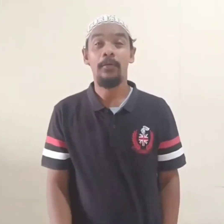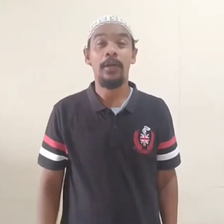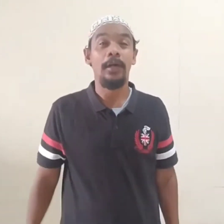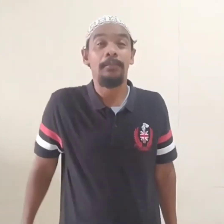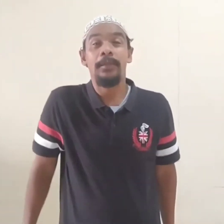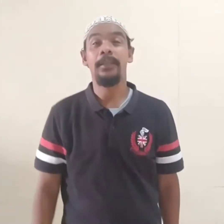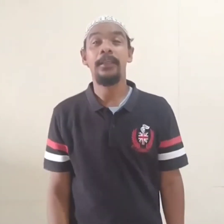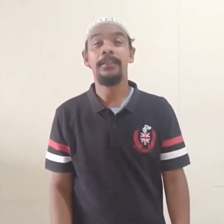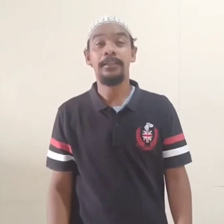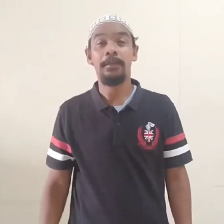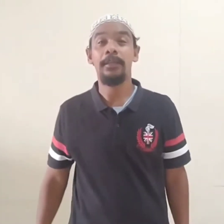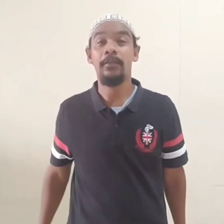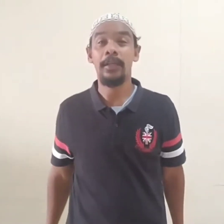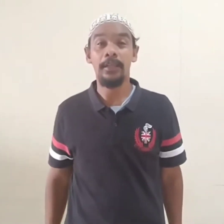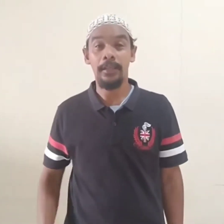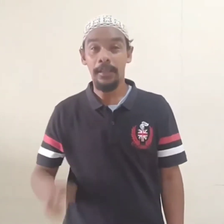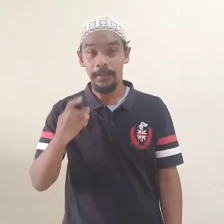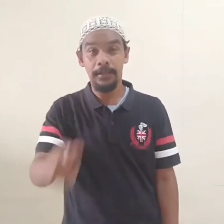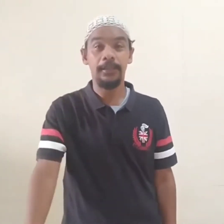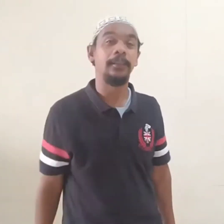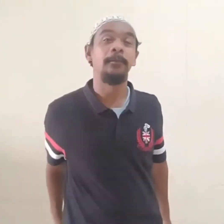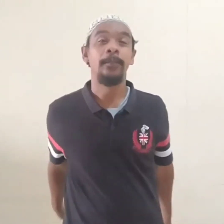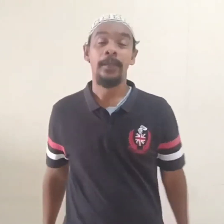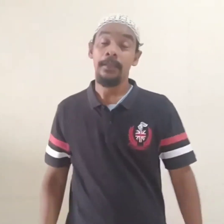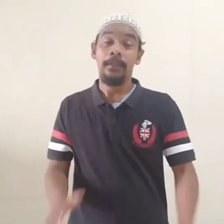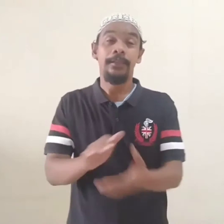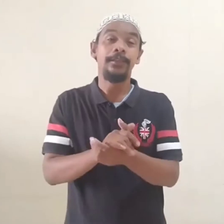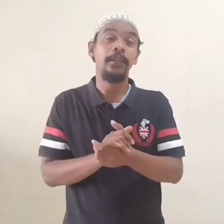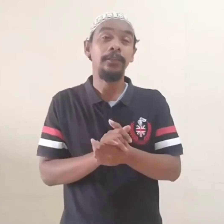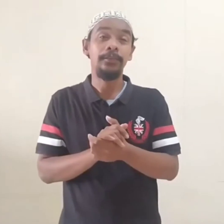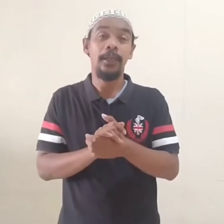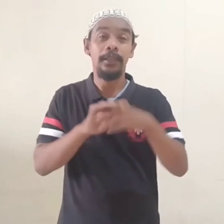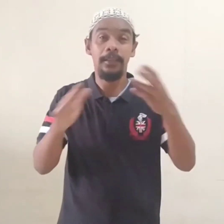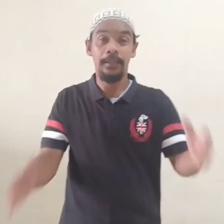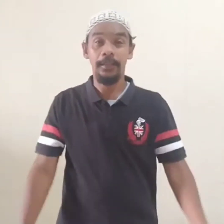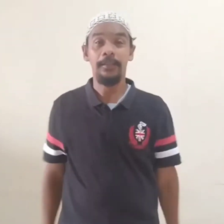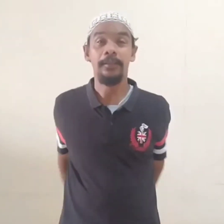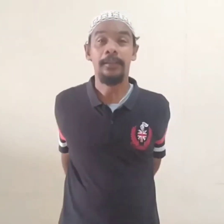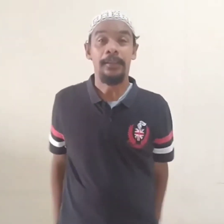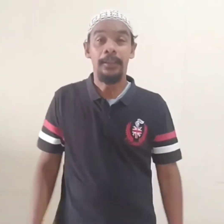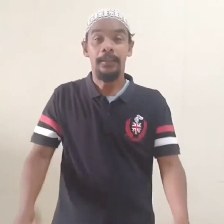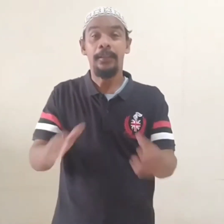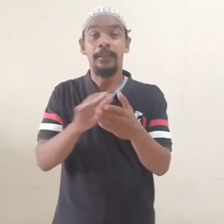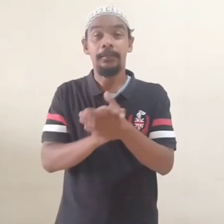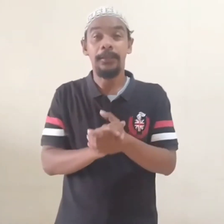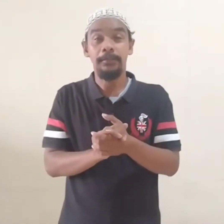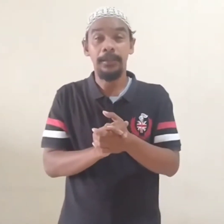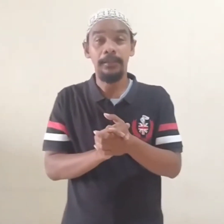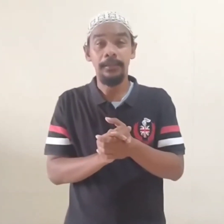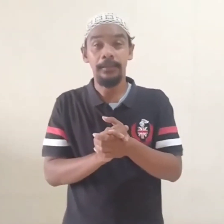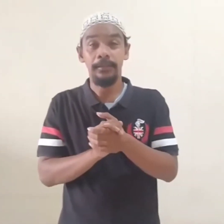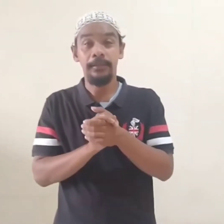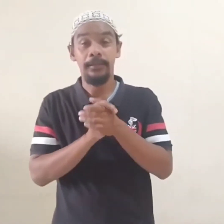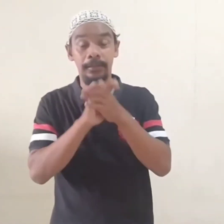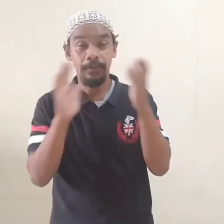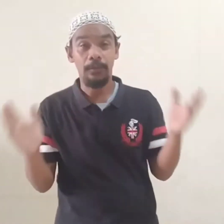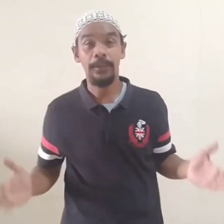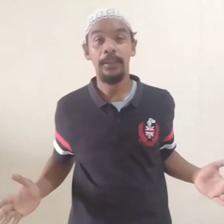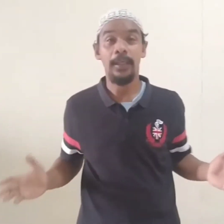PJOK, Pendidikan Jasmani Olahraga dan Kesehatan. Insya Allah untuk hari ini teman-teman semuanya